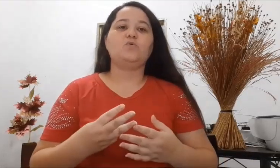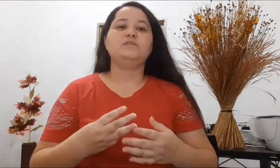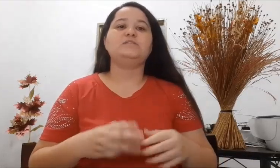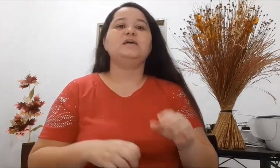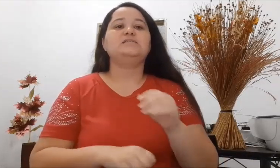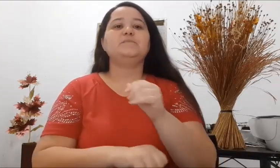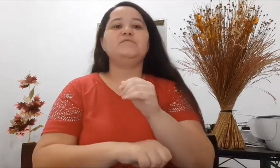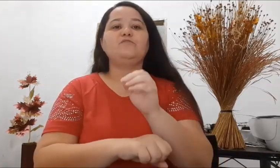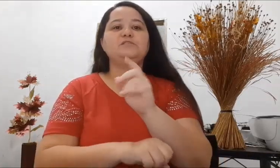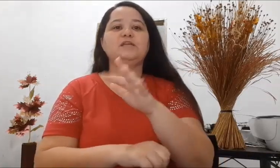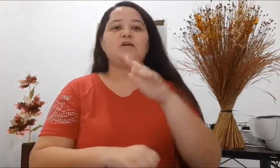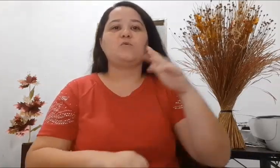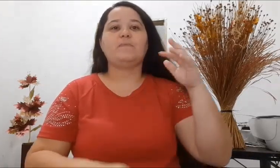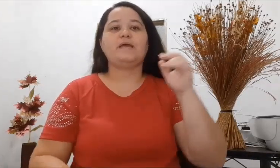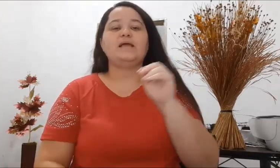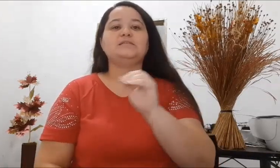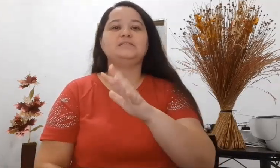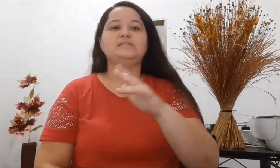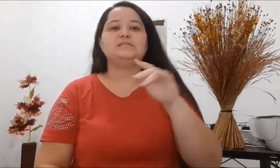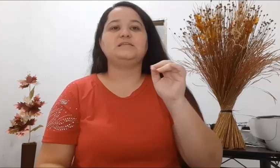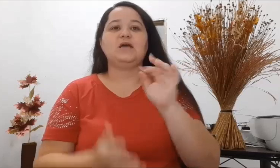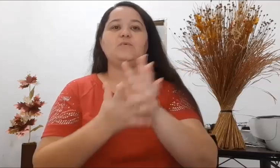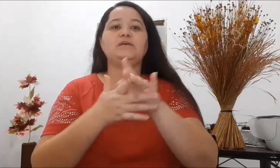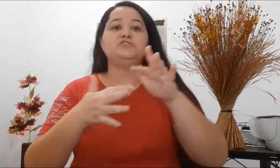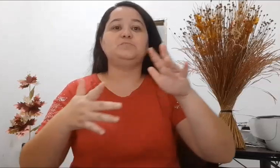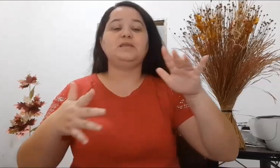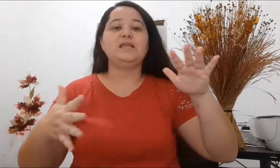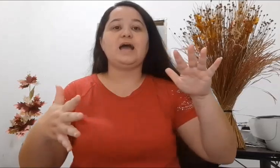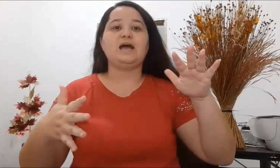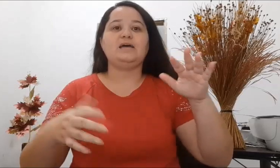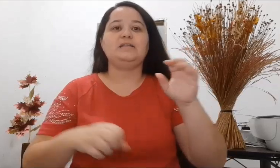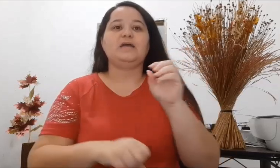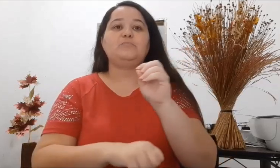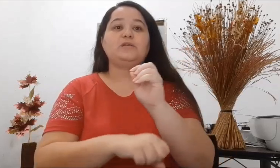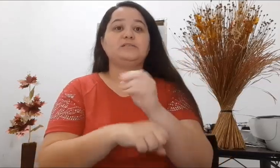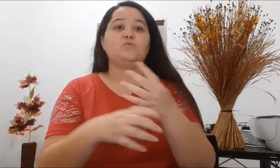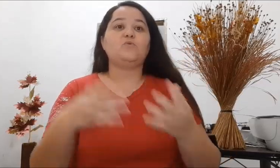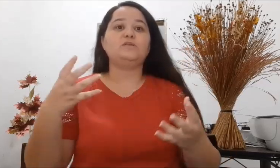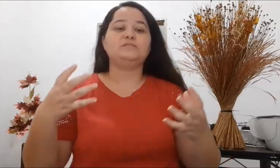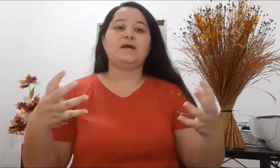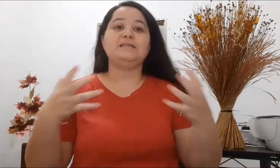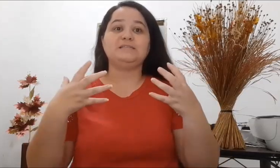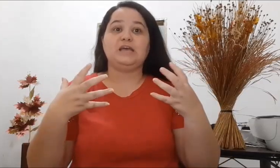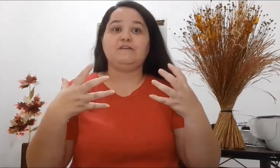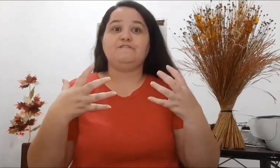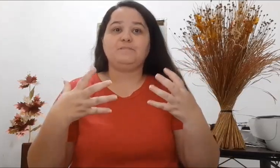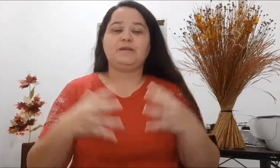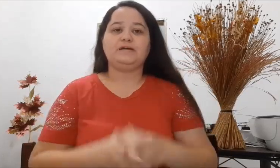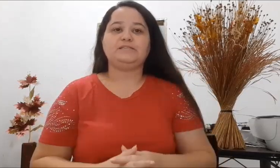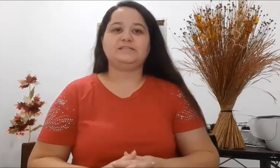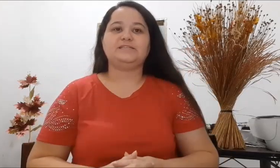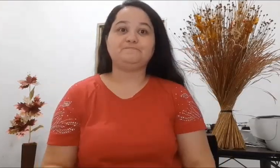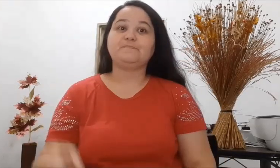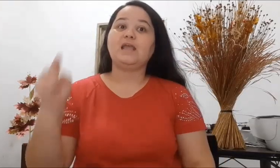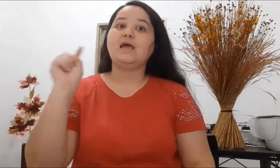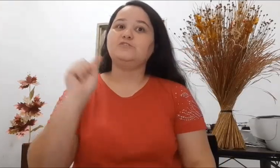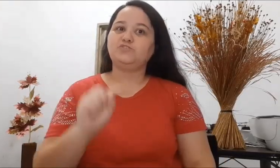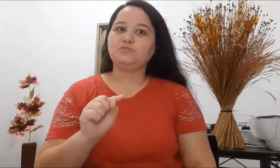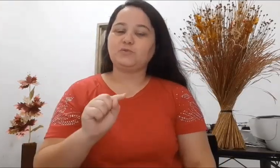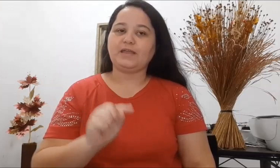cores sempre vão estar acompanhadas desse sinal aqui de brilhar, né? Porque são cores mais vibrantes. Junto a